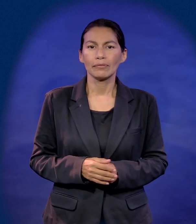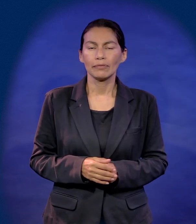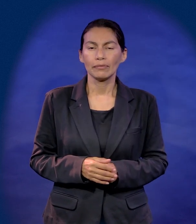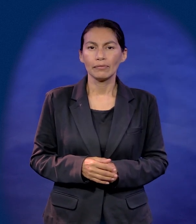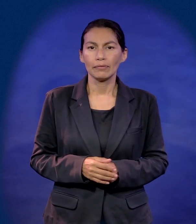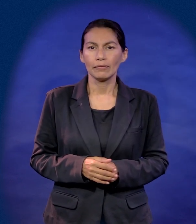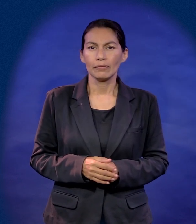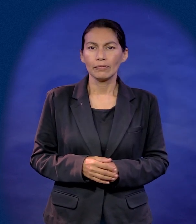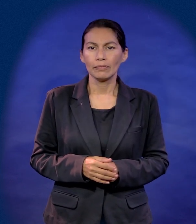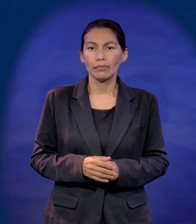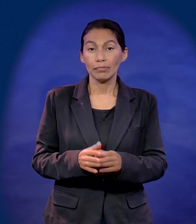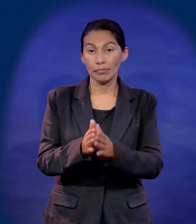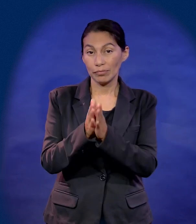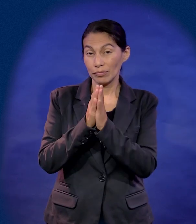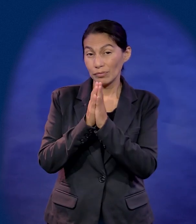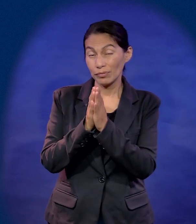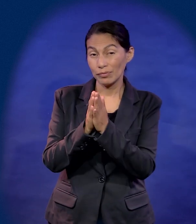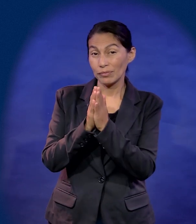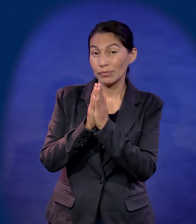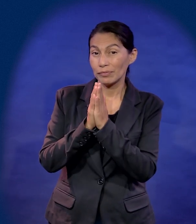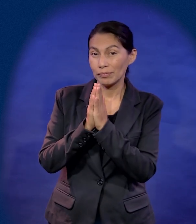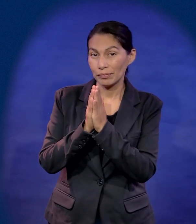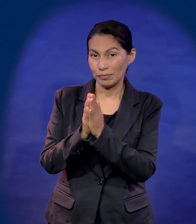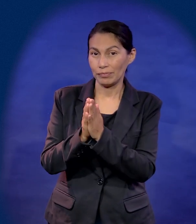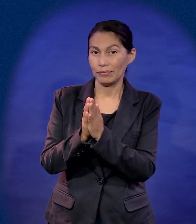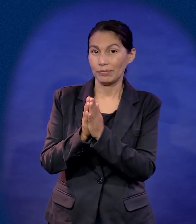Casi siempre termina mal.